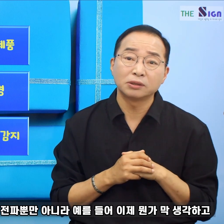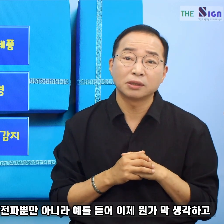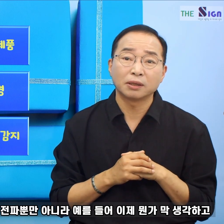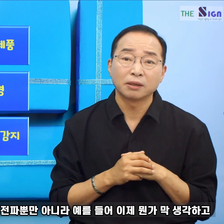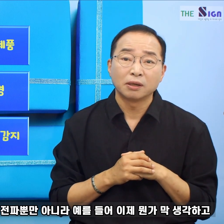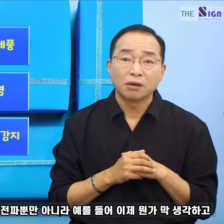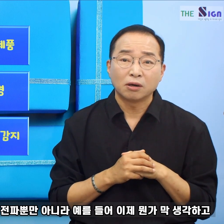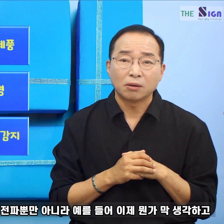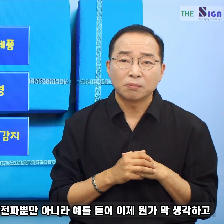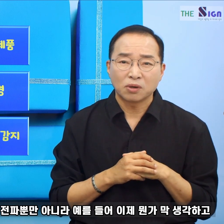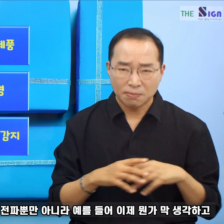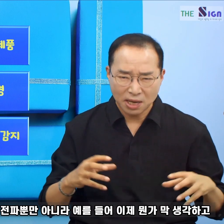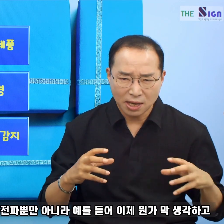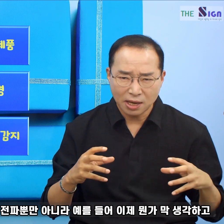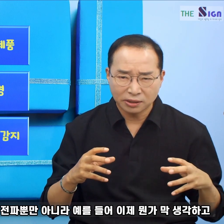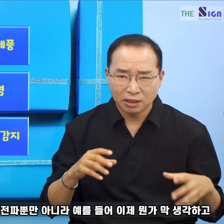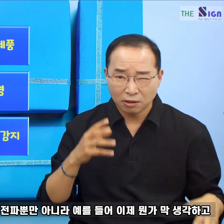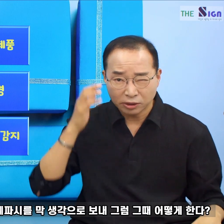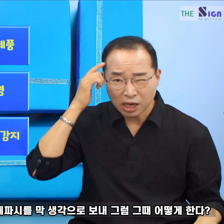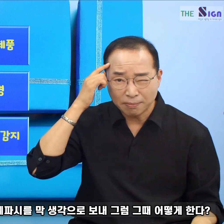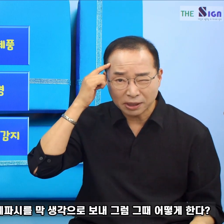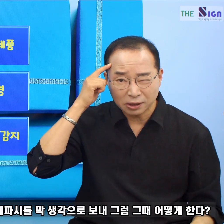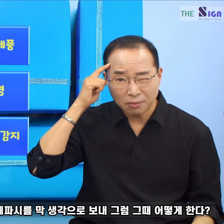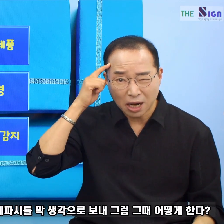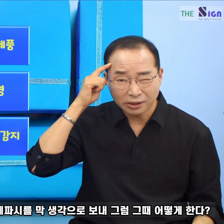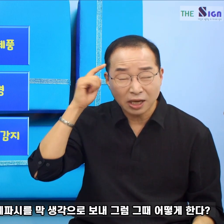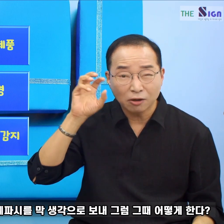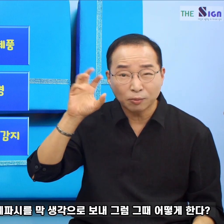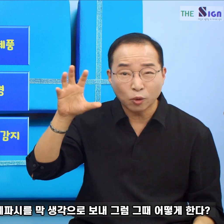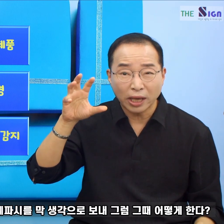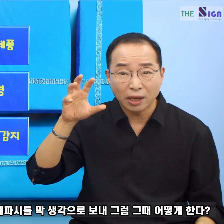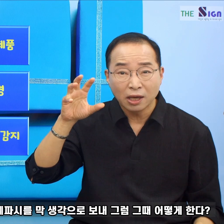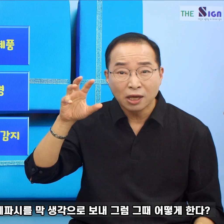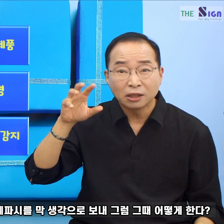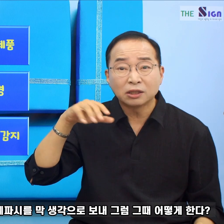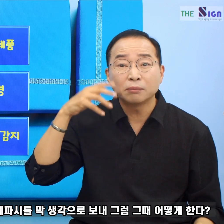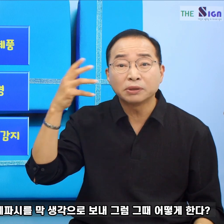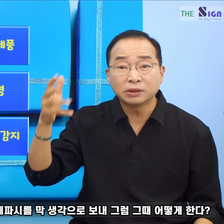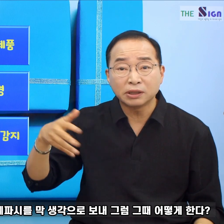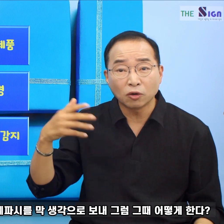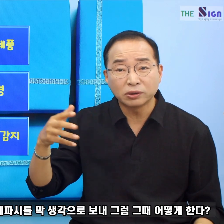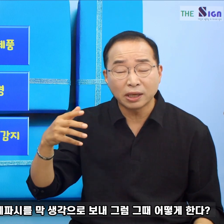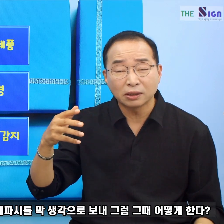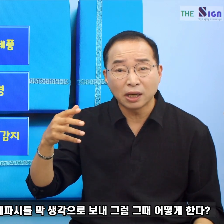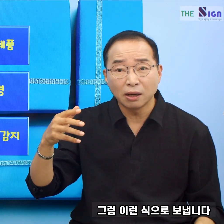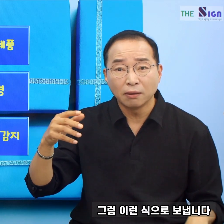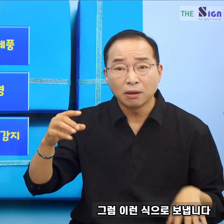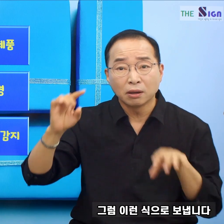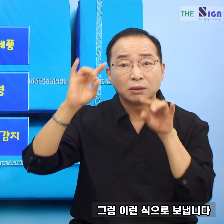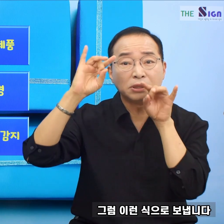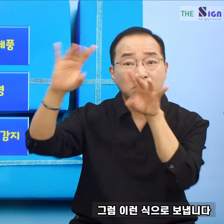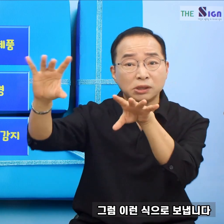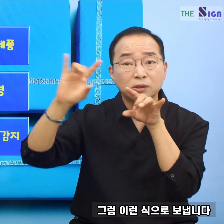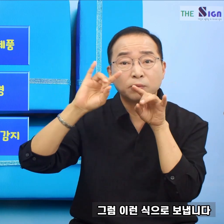이제 뭔가 막 생각하고 텔레파시를 막 생각으로 보내. 그럼 그때 어떻게 한다? 그럼 이런 식으로